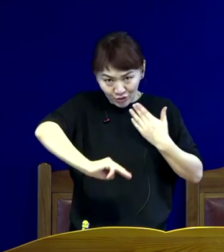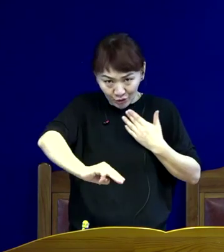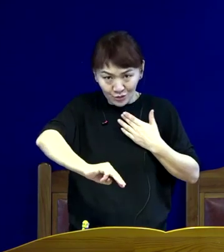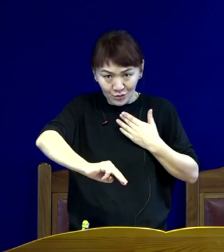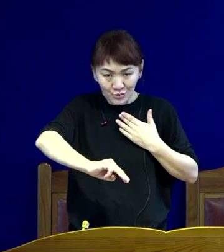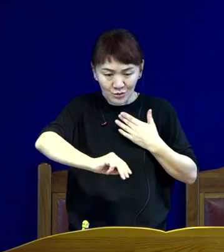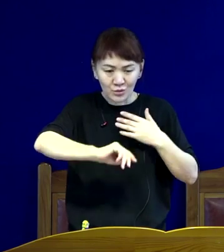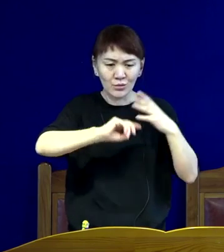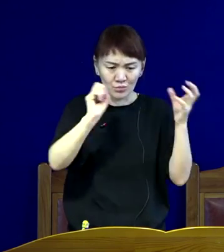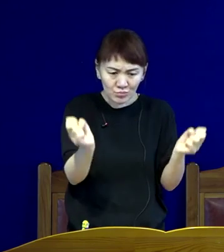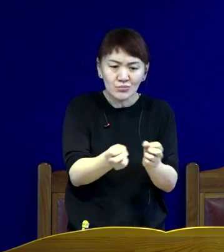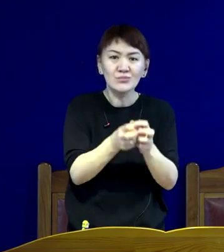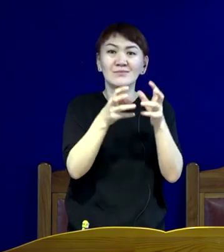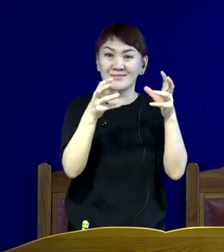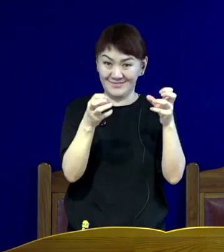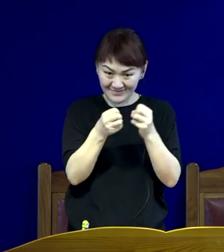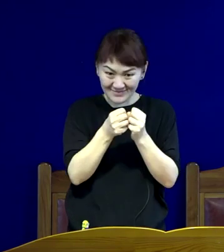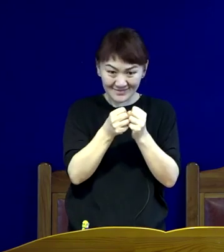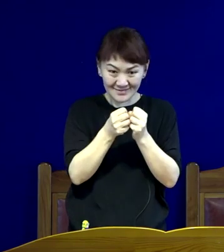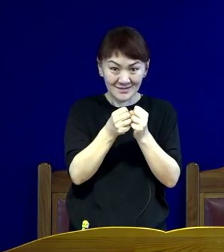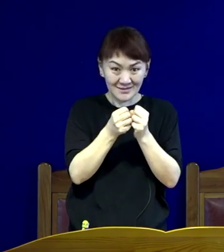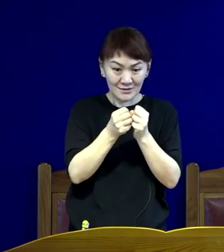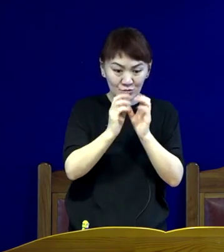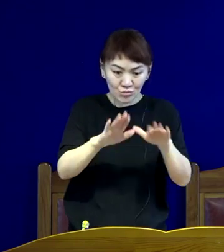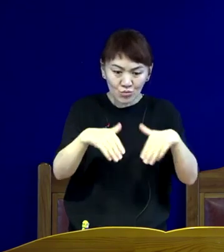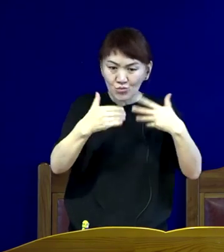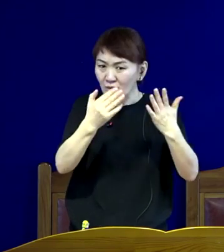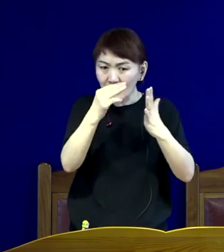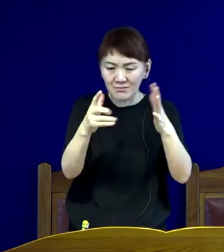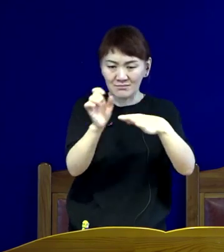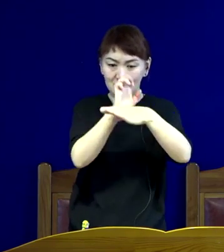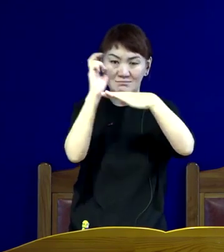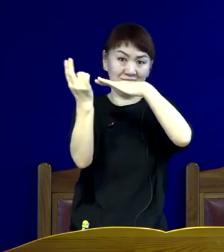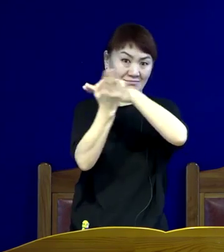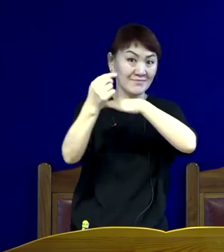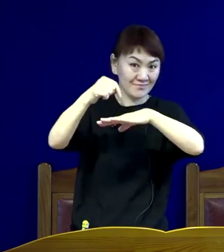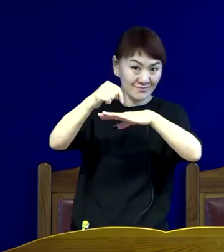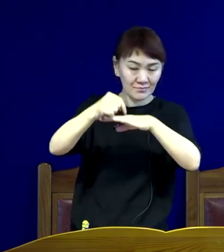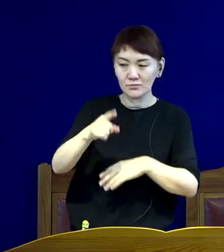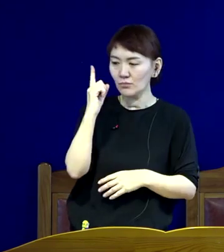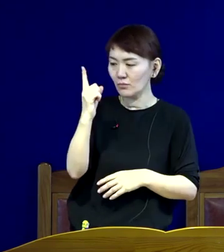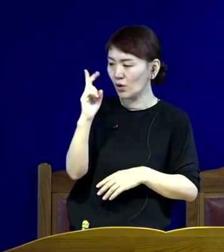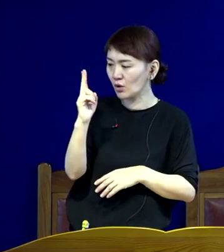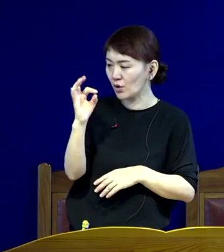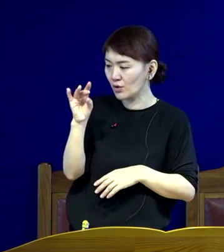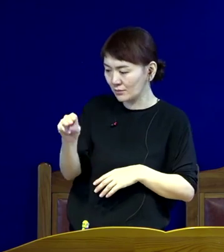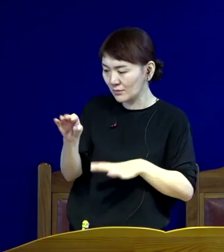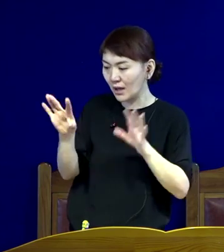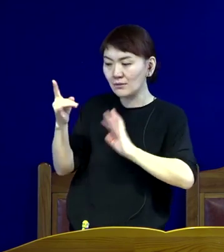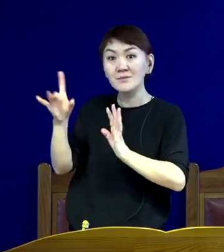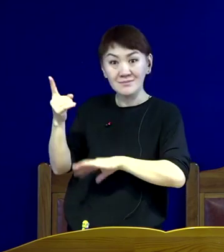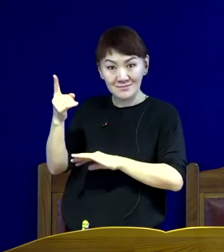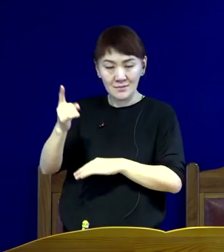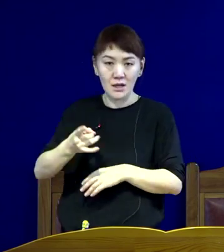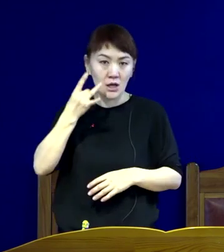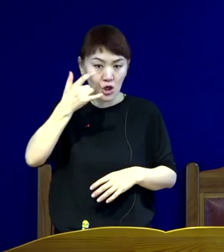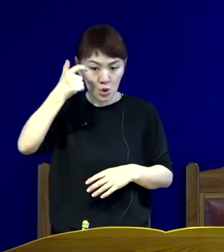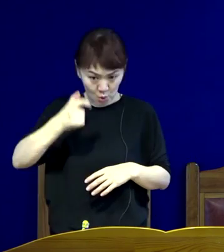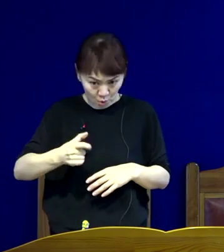сайн дайрсан үйл явц. 1-р Коринт 11-дэр эр хүн